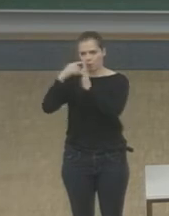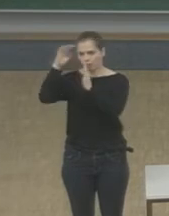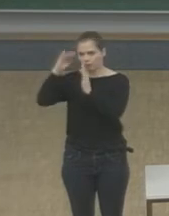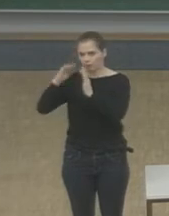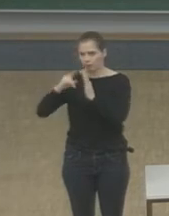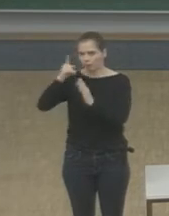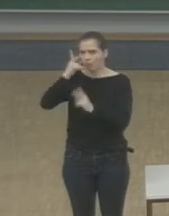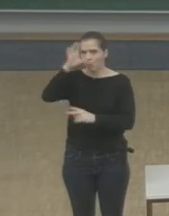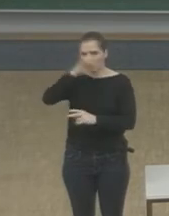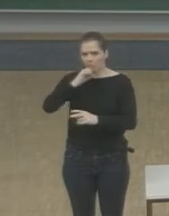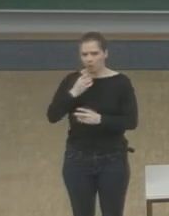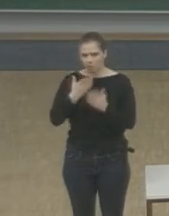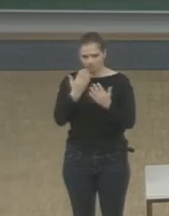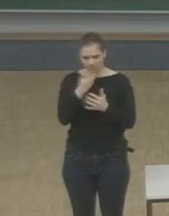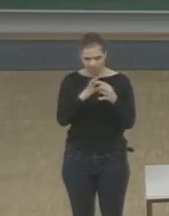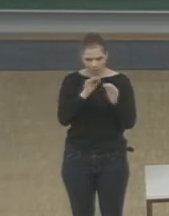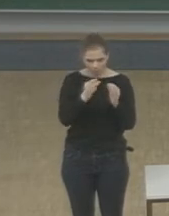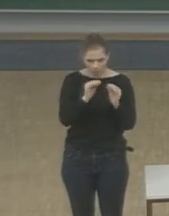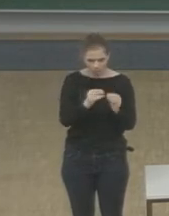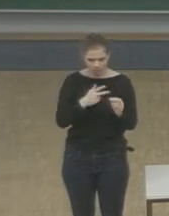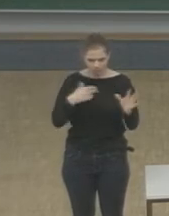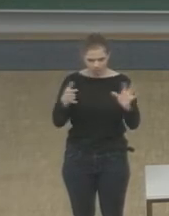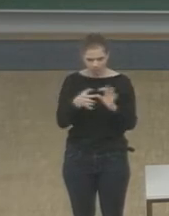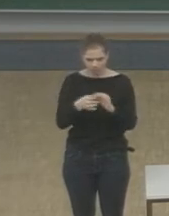wurde. Ohne den Erwerb